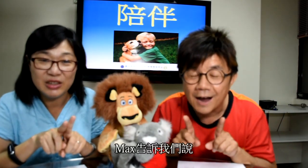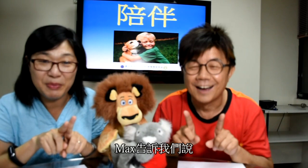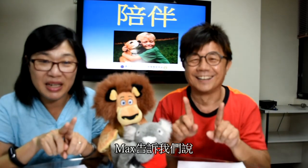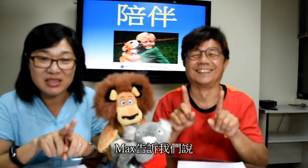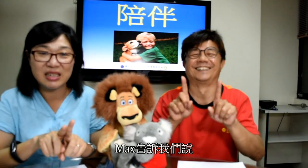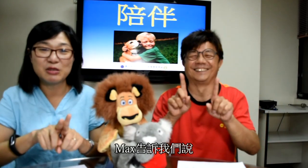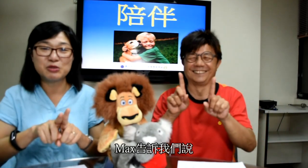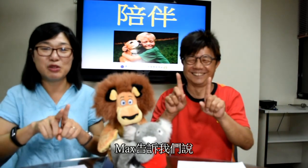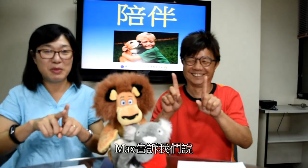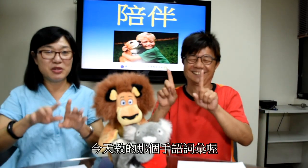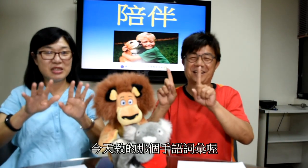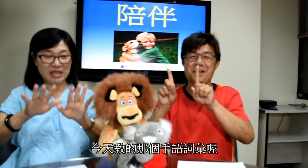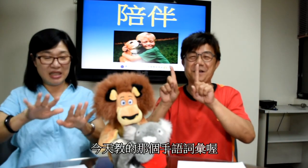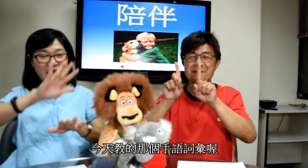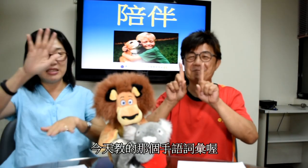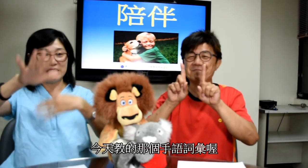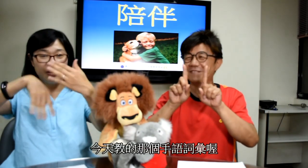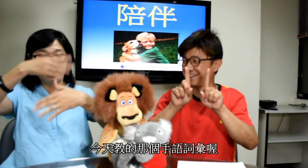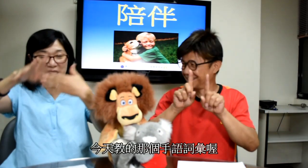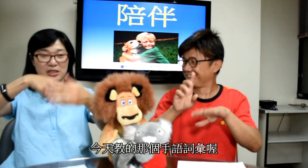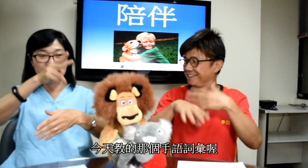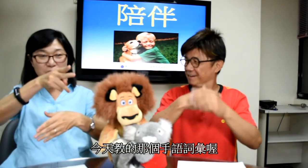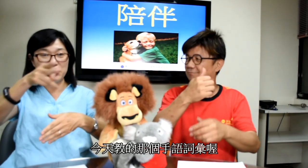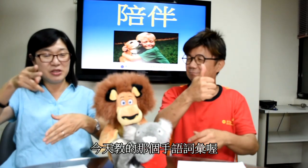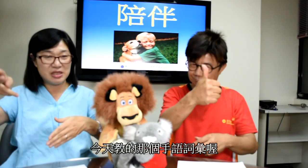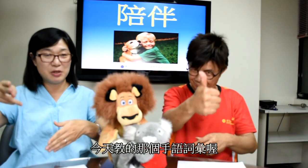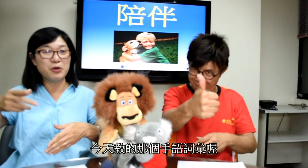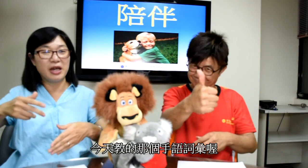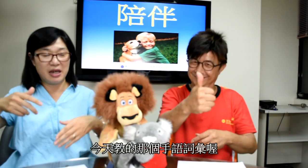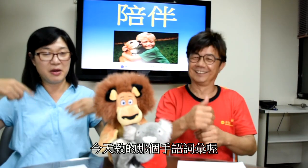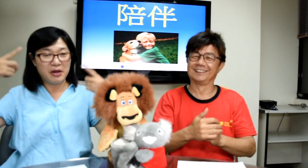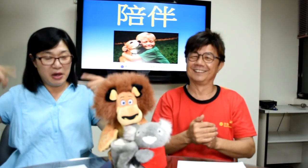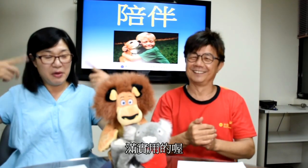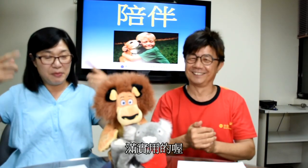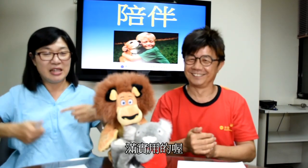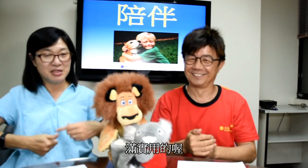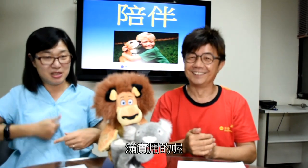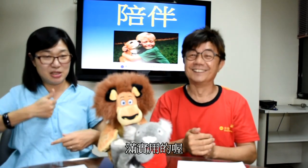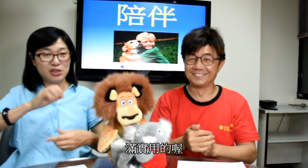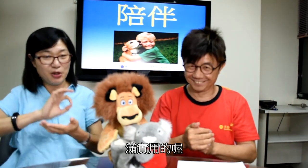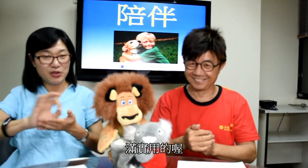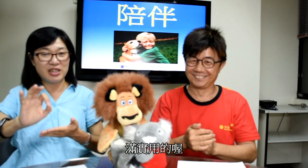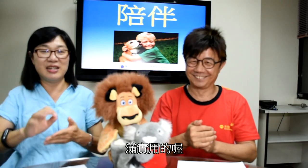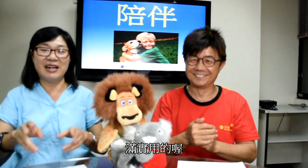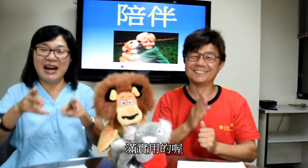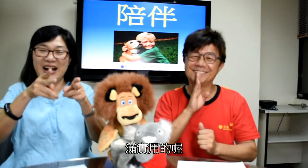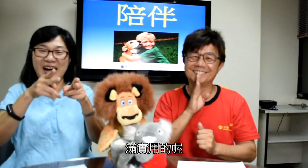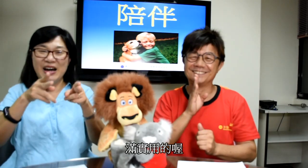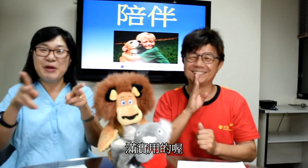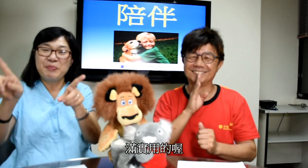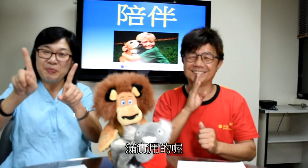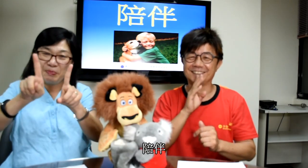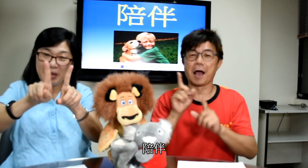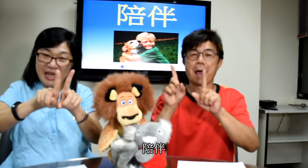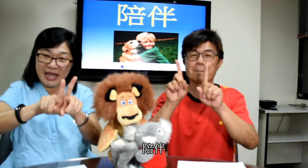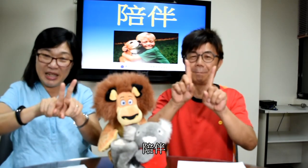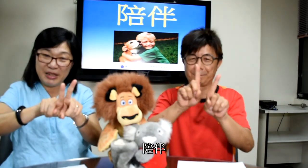Max 告诉我们说，今天教的那个手语词汇哦，蛮实用的。陪